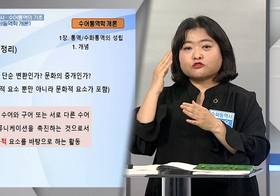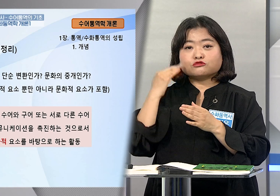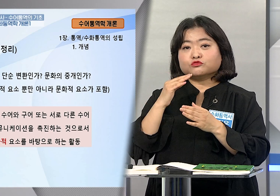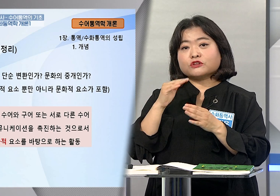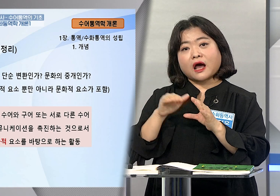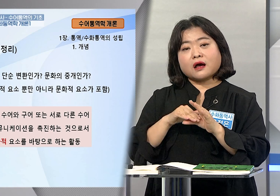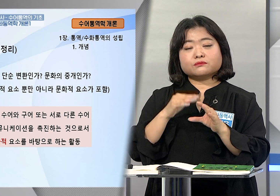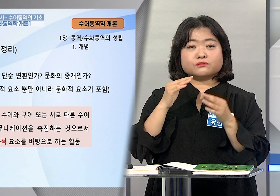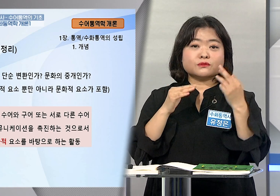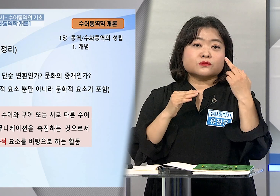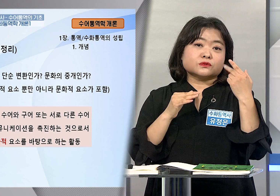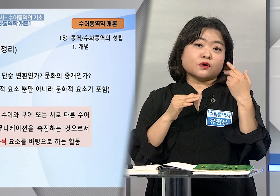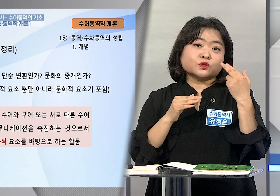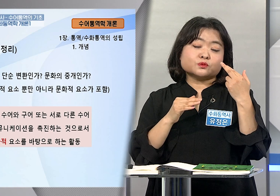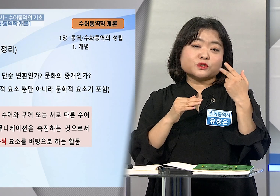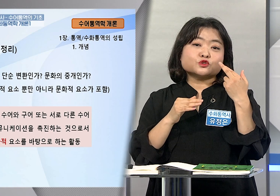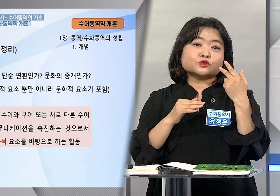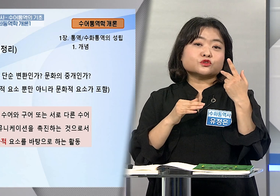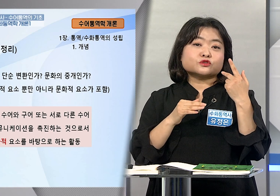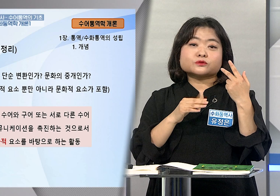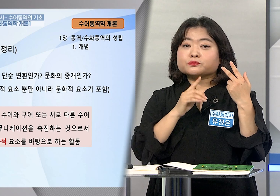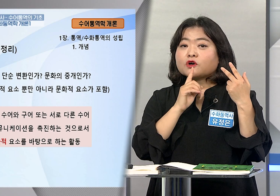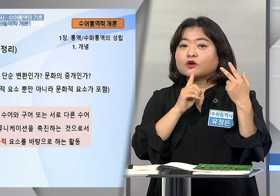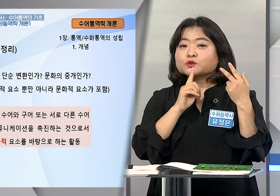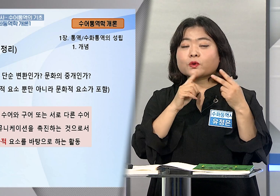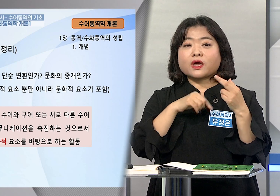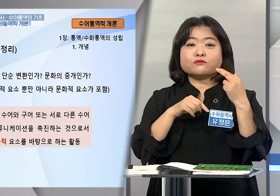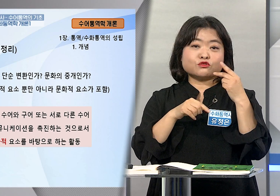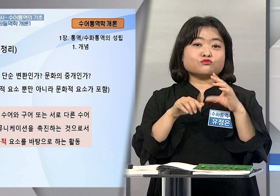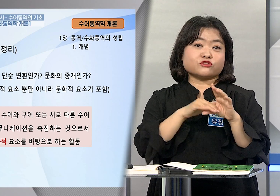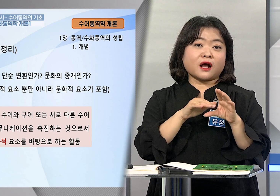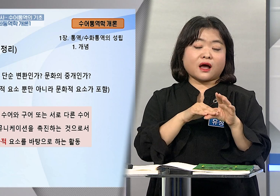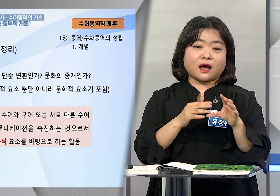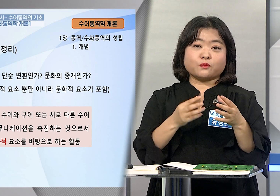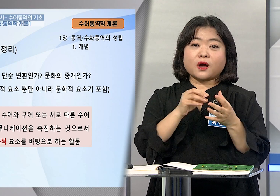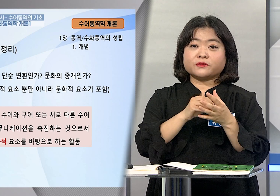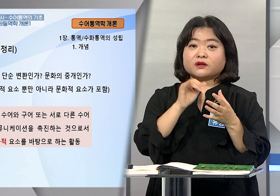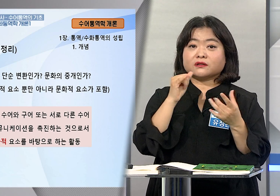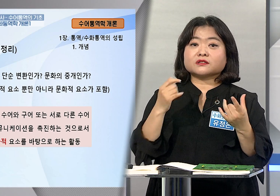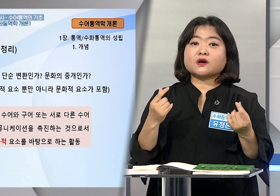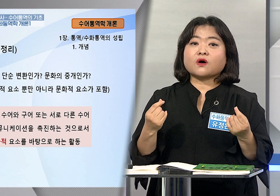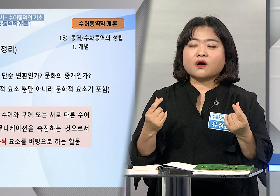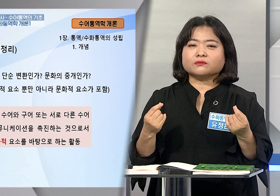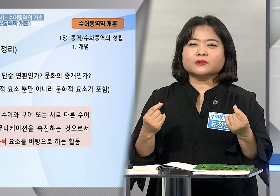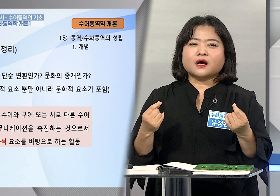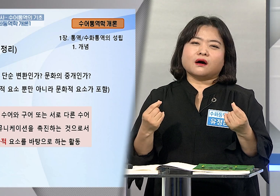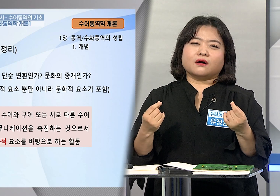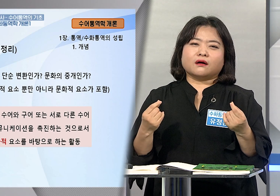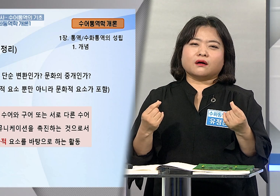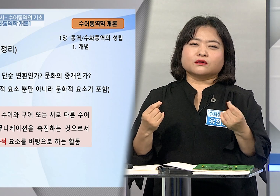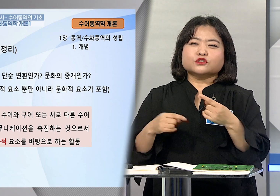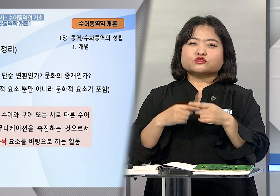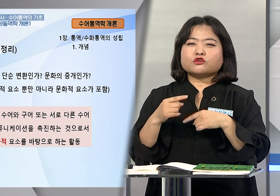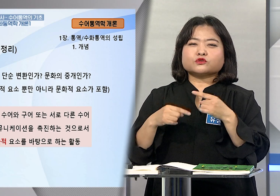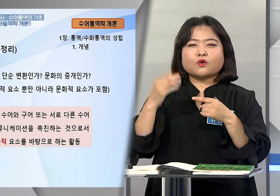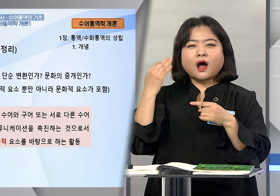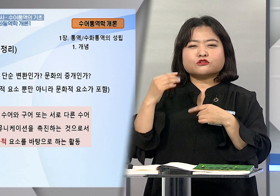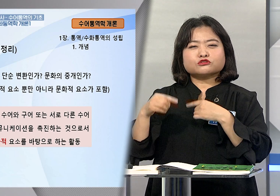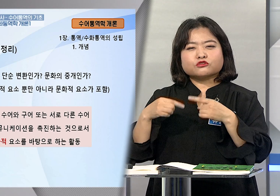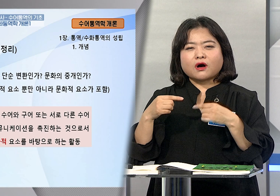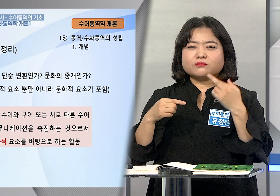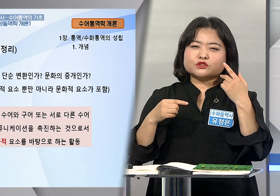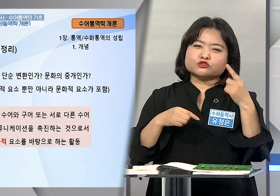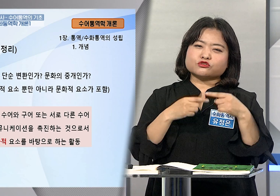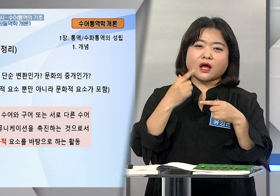속에 한국 문화, 미국 영어 속에 미국 문화가 포함되어 있는 것처럼 수어도